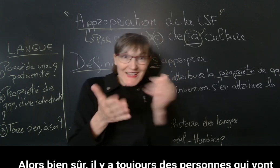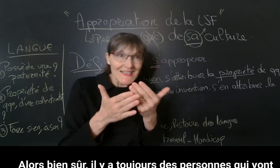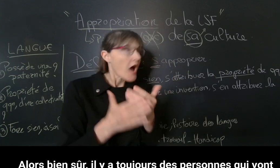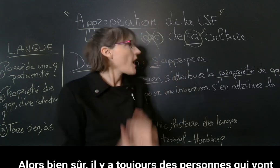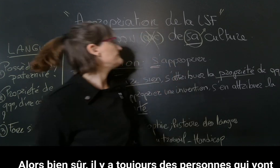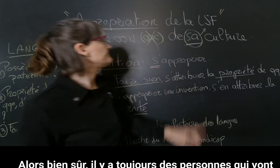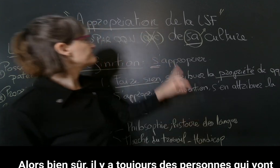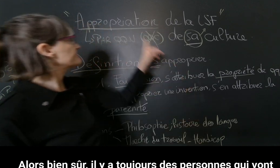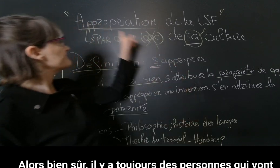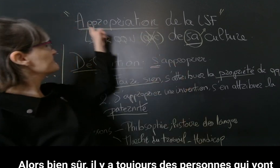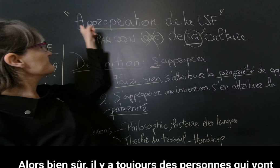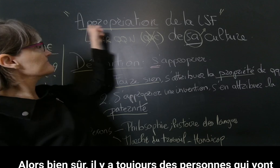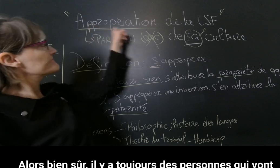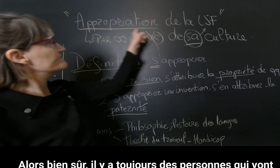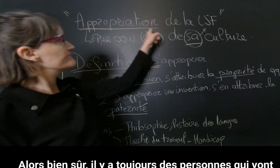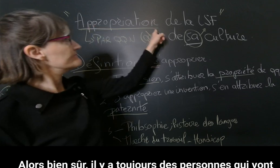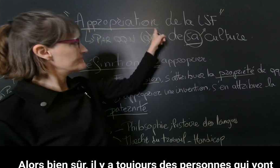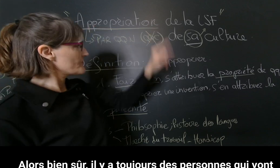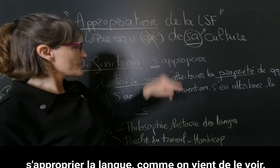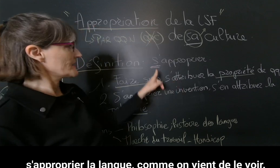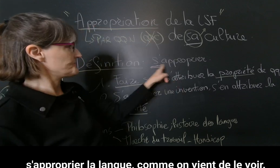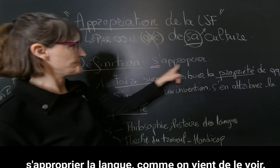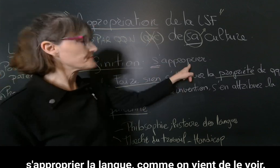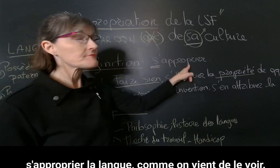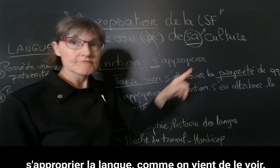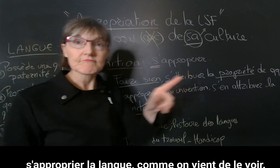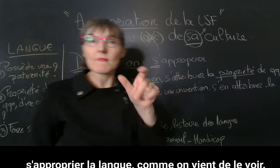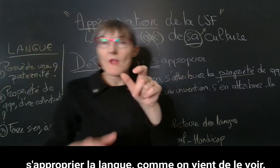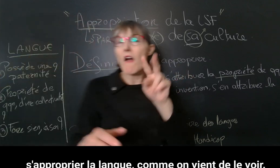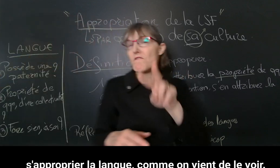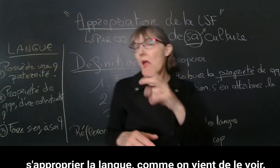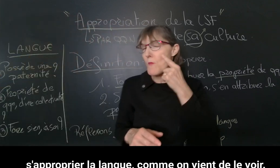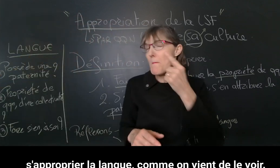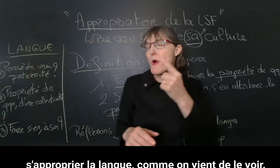bien sûr il ya toujours des personnes qui vont s'approprier comme on vient de le voir